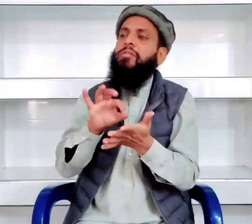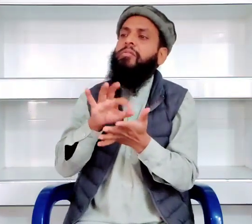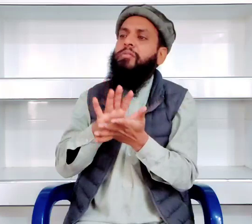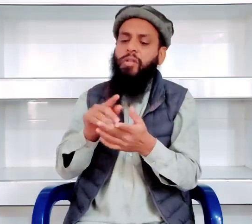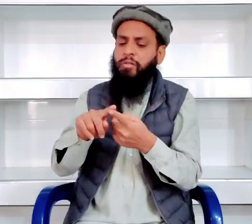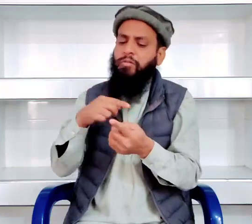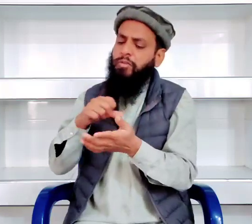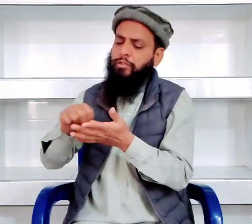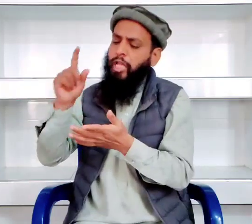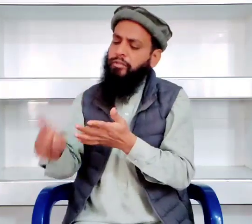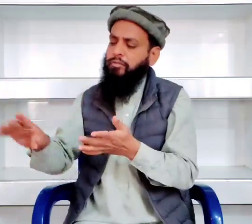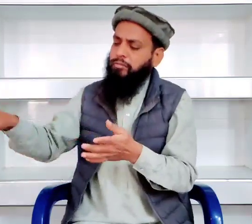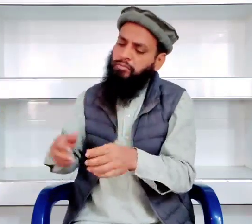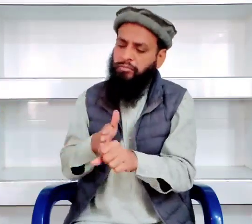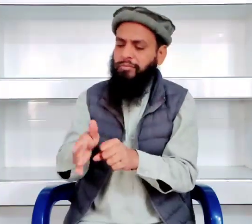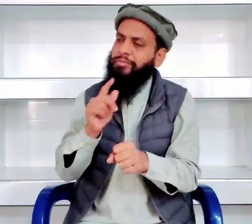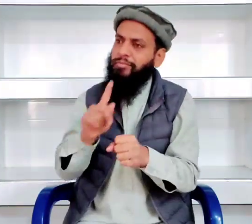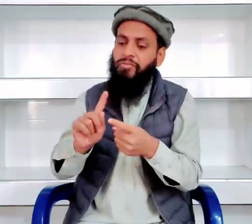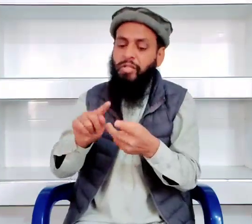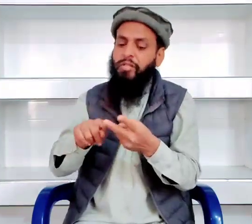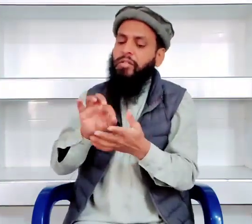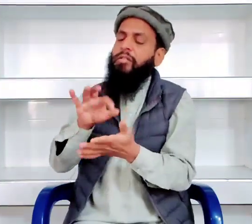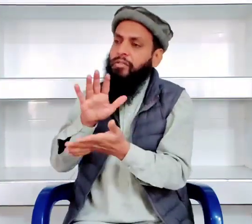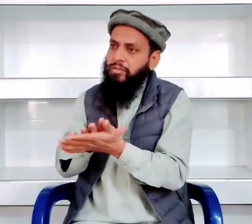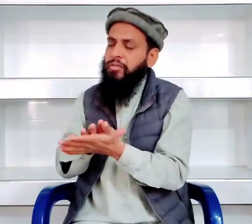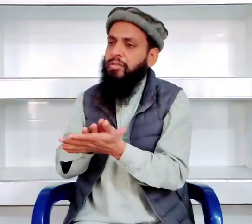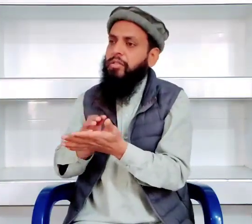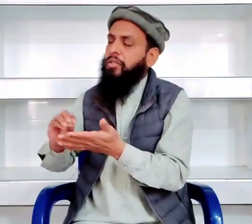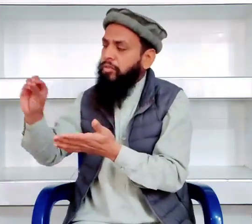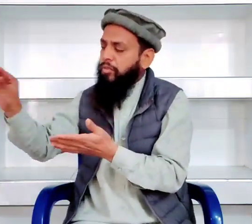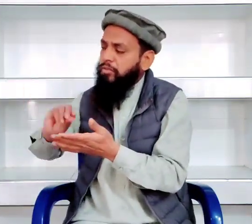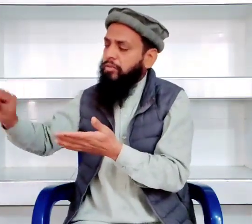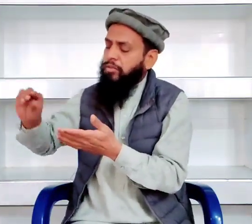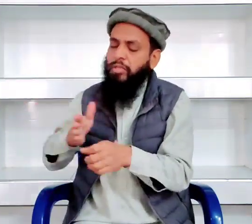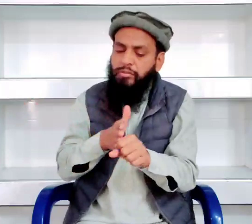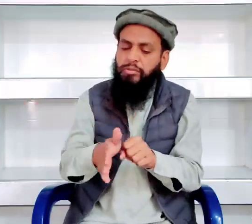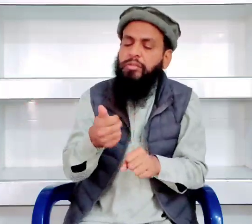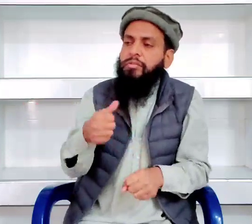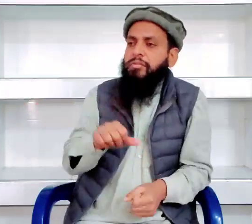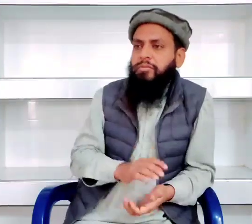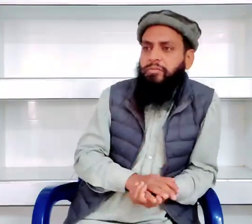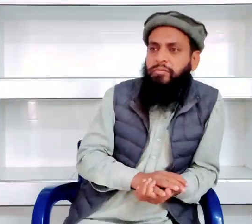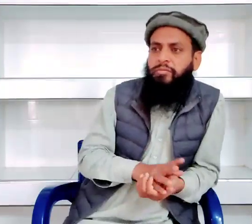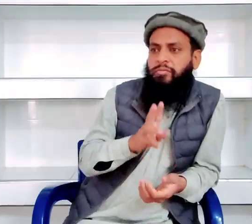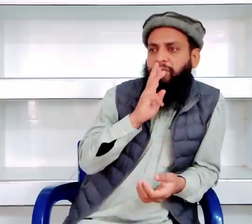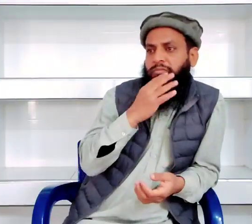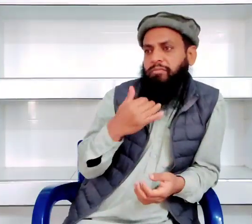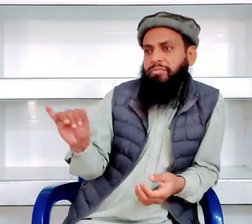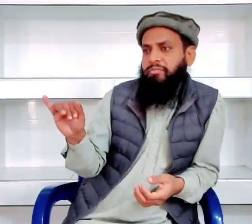ਘੱਟ ਲੈਂਦਾ ਤੇ ਉਧਾਰ ਜ਼ਿਆਦਾ ਪੈਸੇ ਲੈਣਾ ਇਹ ਇਹਨੂੰ ਹਰਾਮ ਕਰਾਰ ਦਿੱਤਾ ਜਾਂਦਾ ਭਾਈ ਇਹ ਮੇਰੀ ਬਾਤ ਯਾਦ ਰੱਖੋ ਮੈਂ